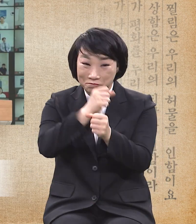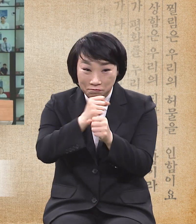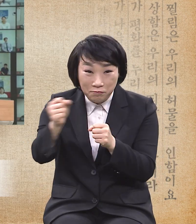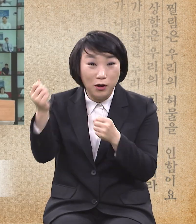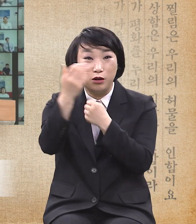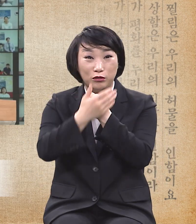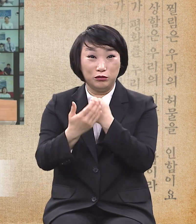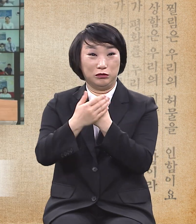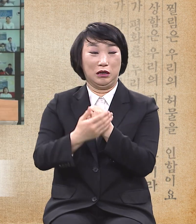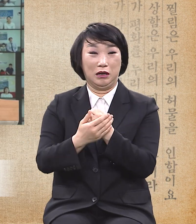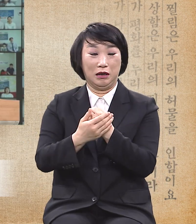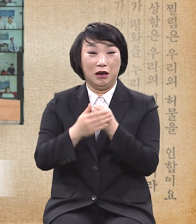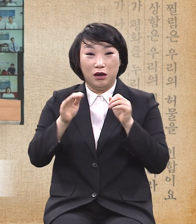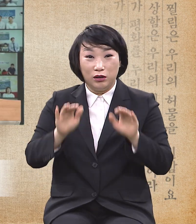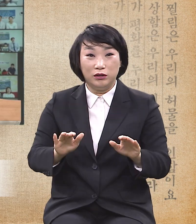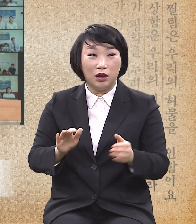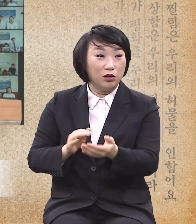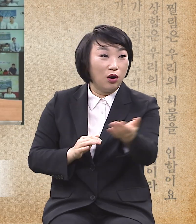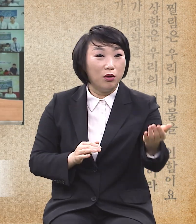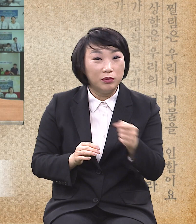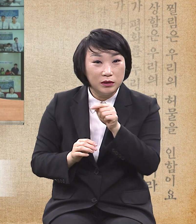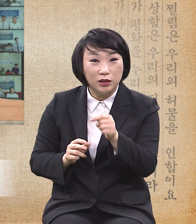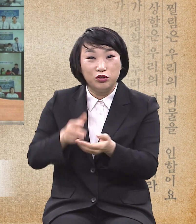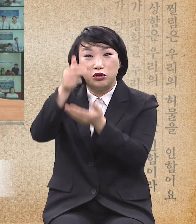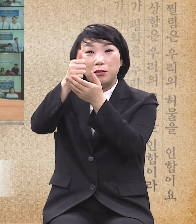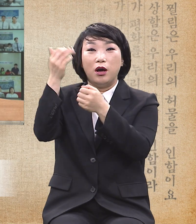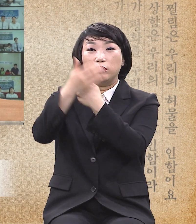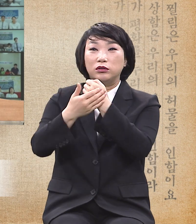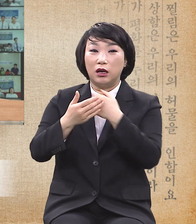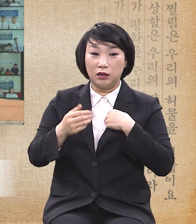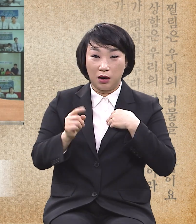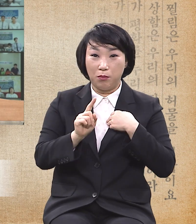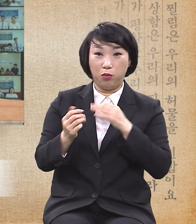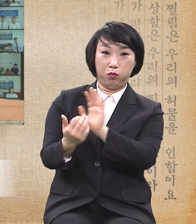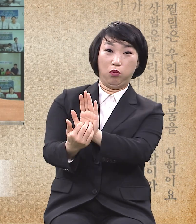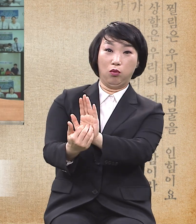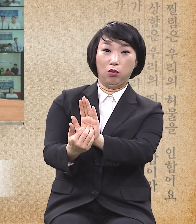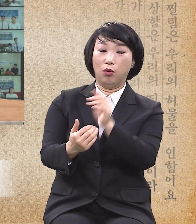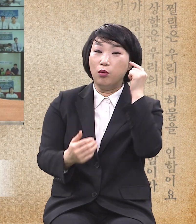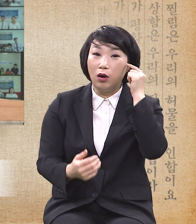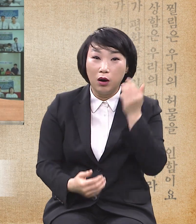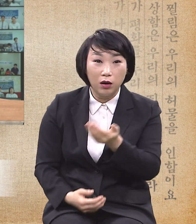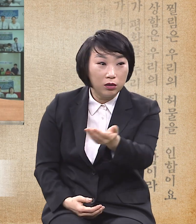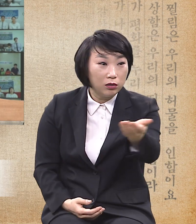한량없는 은혜인데 어떻게 그 은혜가 나에게서는 제한당하나?